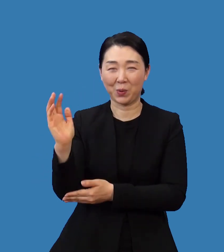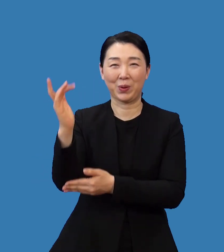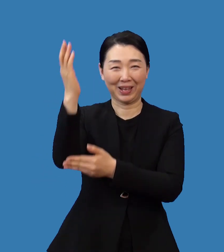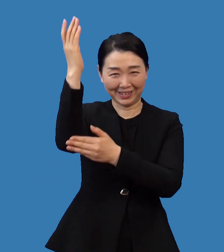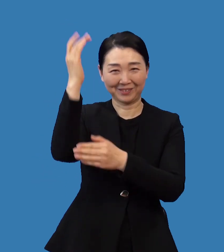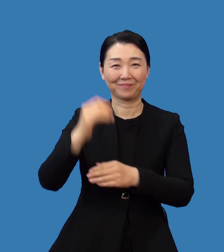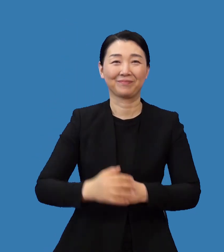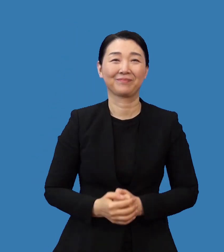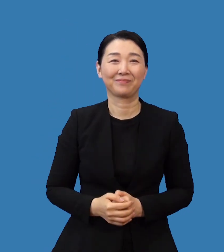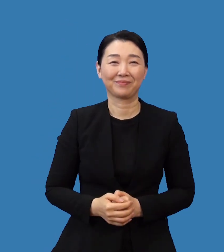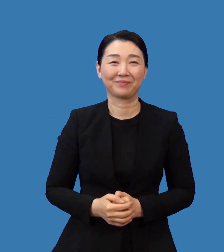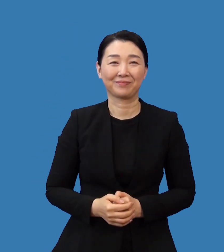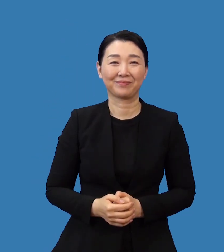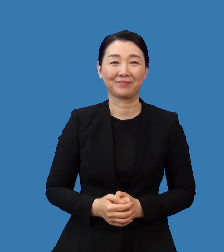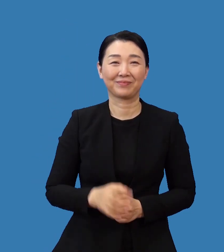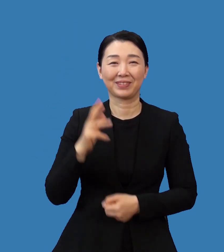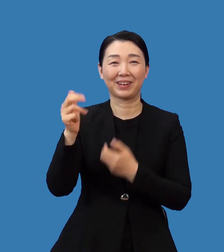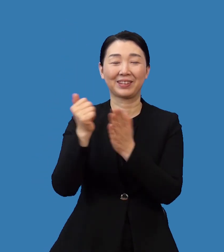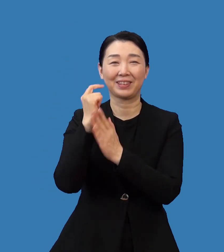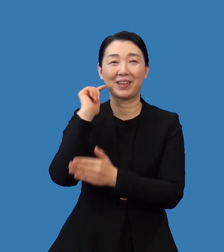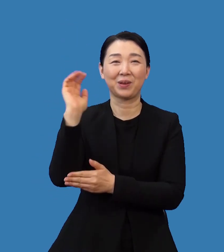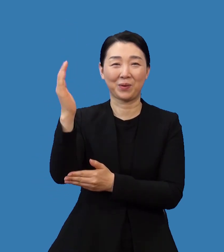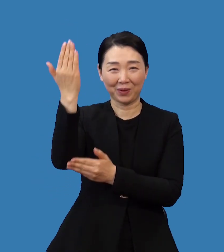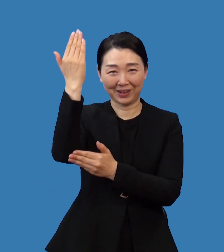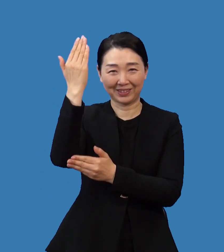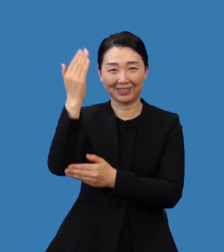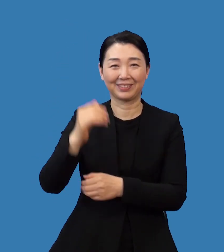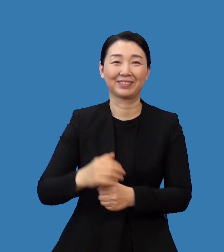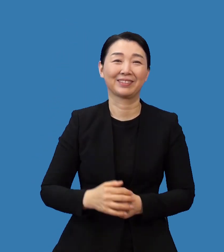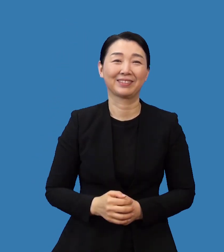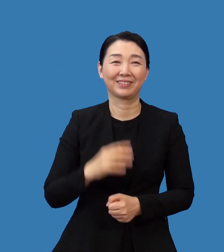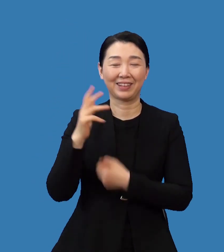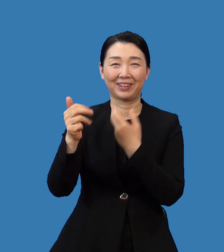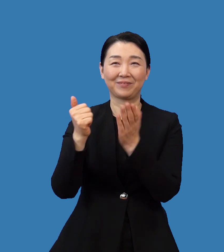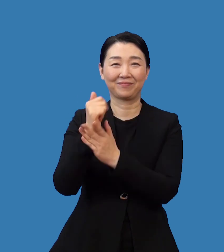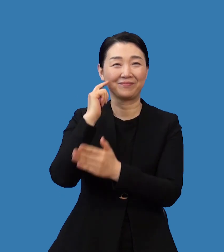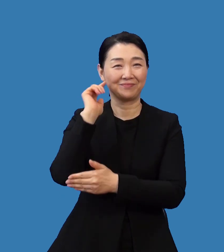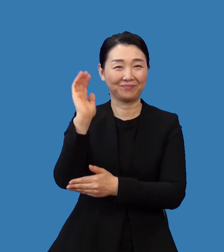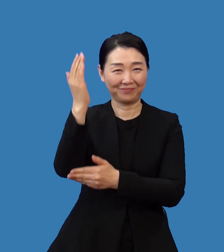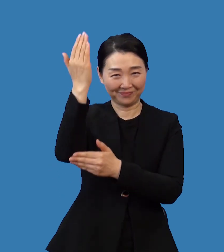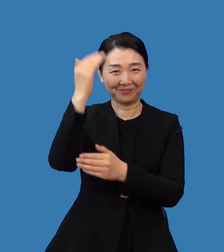데오, 글로리아. 하나님께